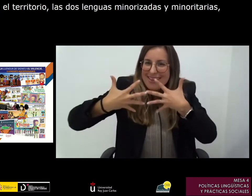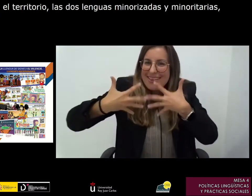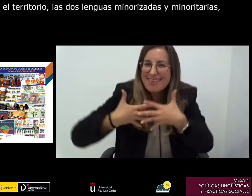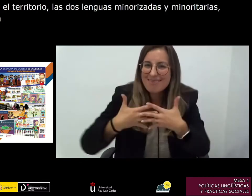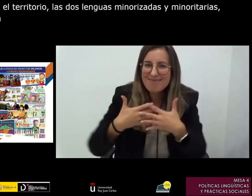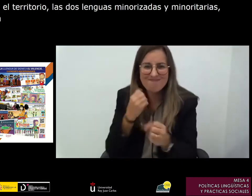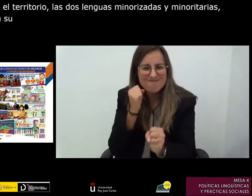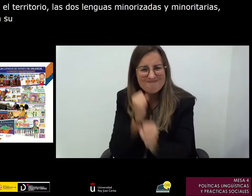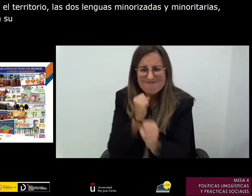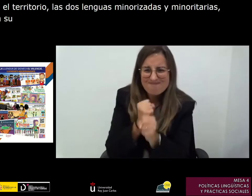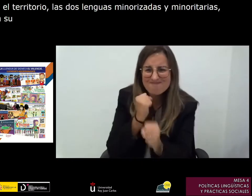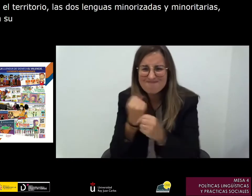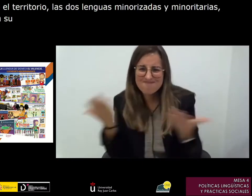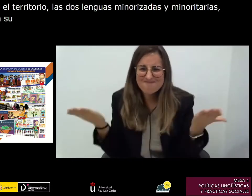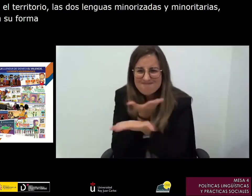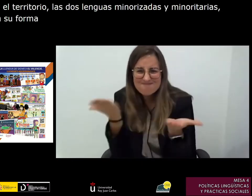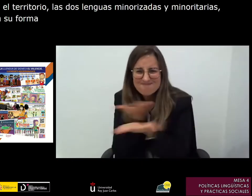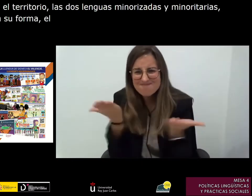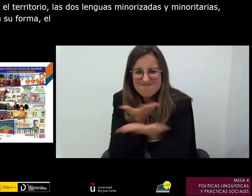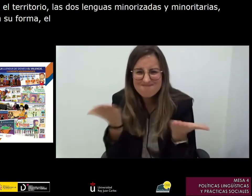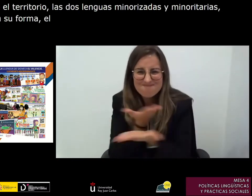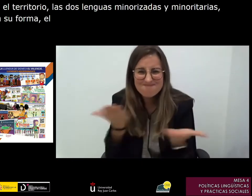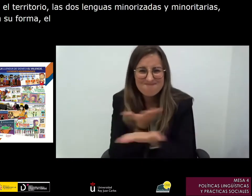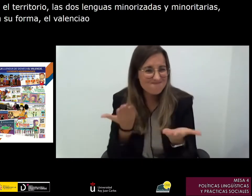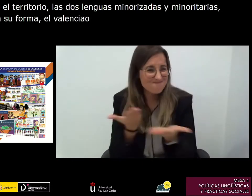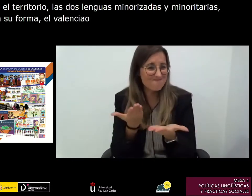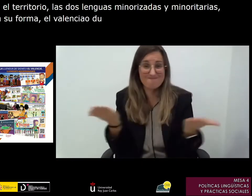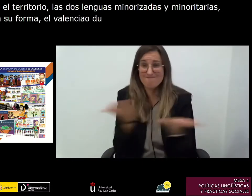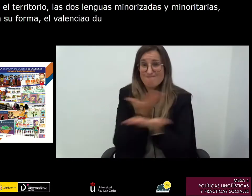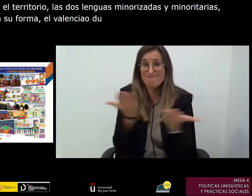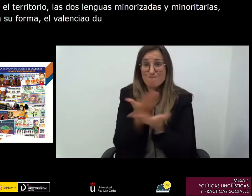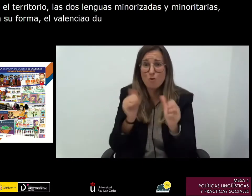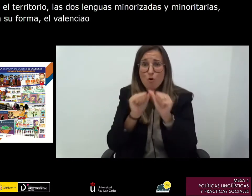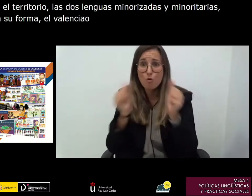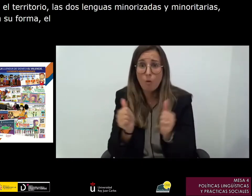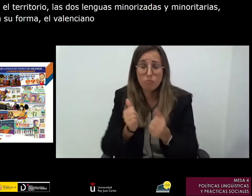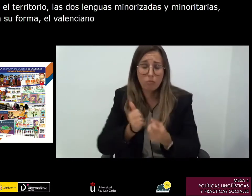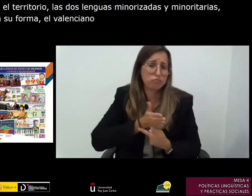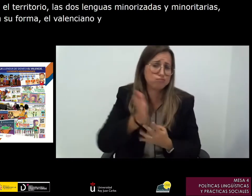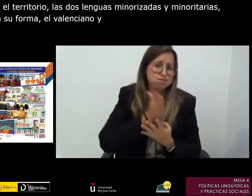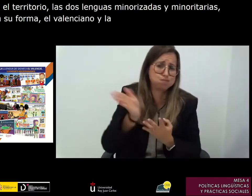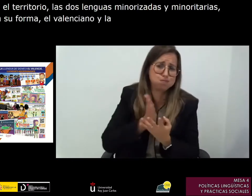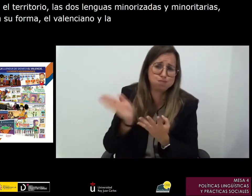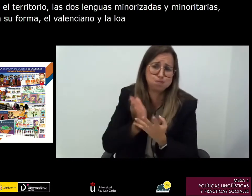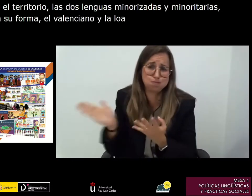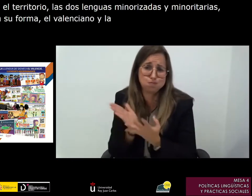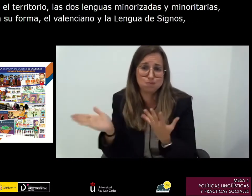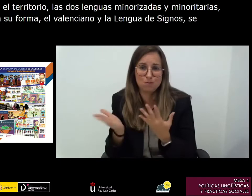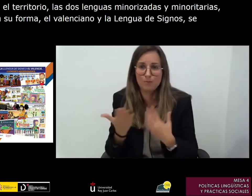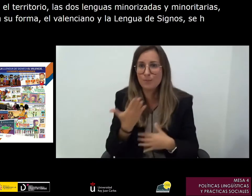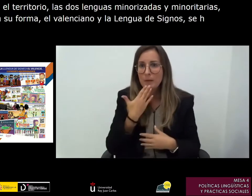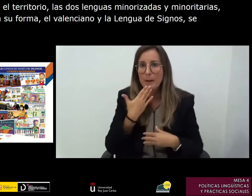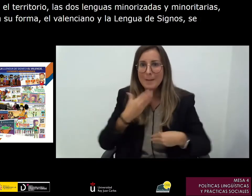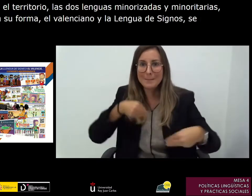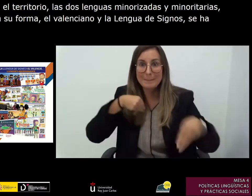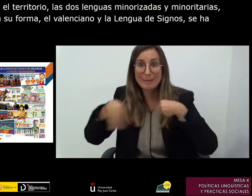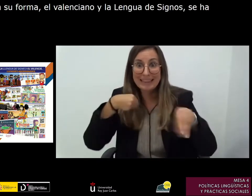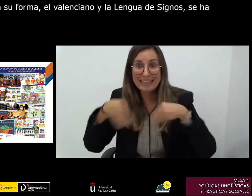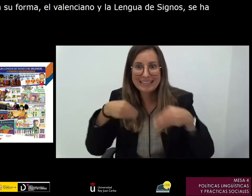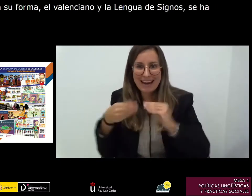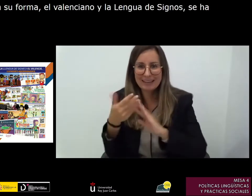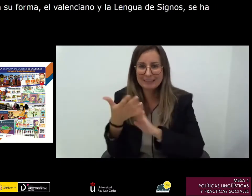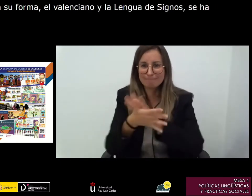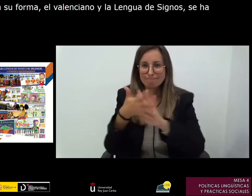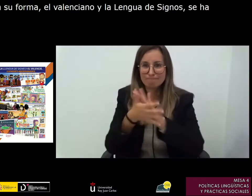y la lengua de signos. Se ha creado pues una sinergia y hemos trabajado de manera colaborativa con la